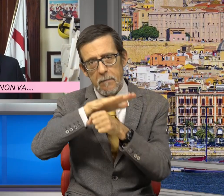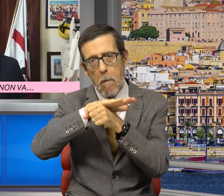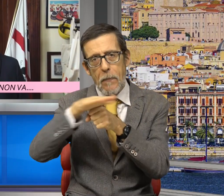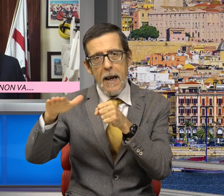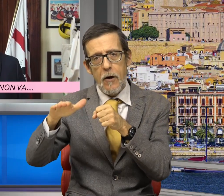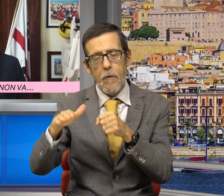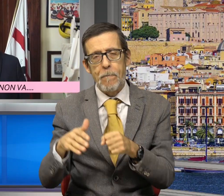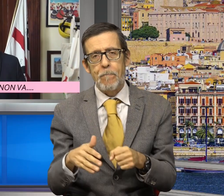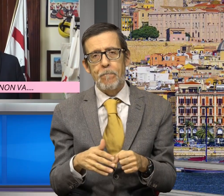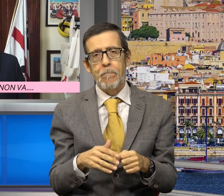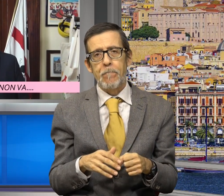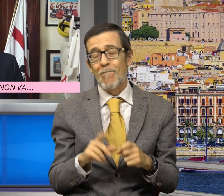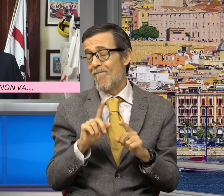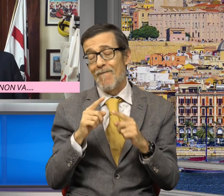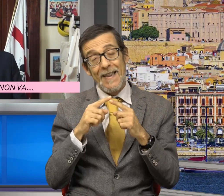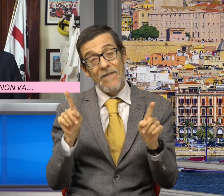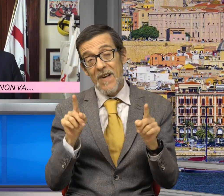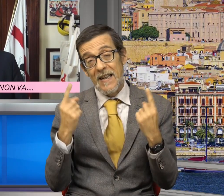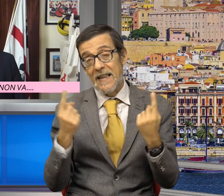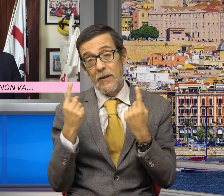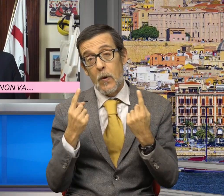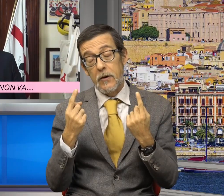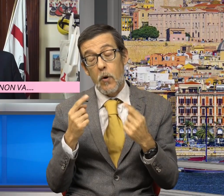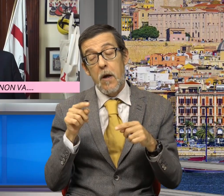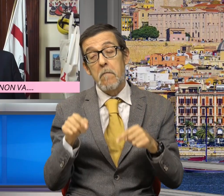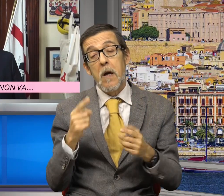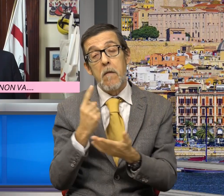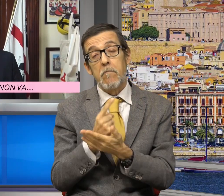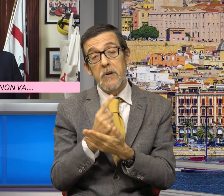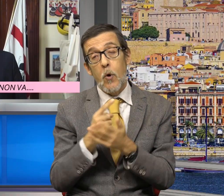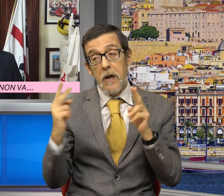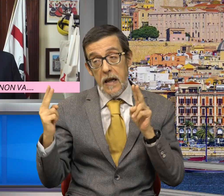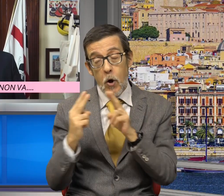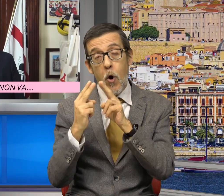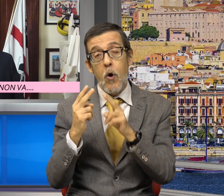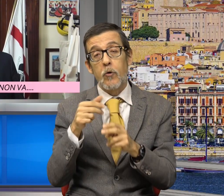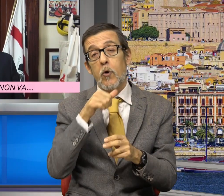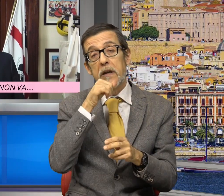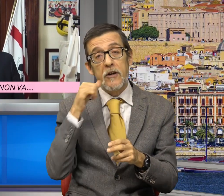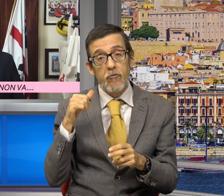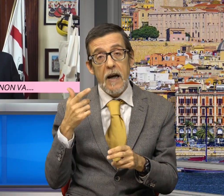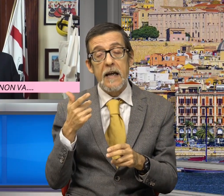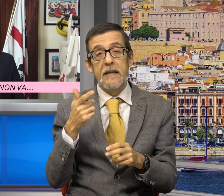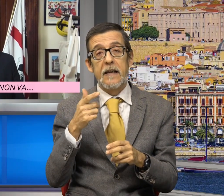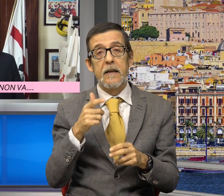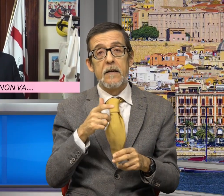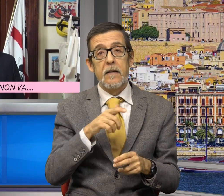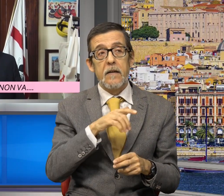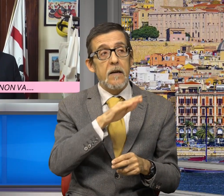bisogna anche venire incontro alle esigenze e necessità di coloro che visitano la città,